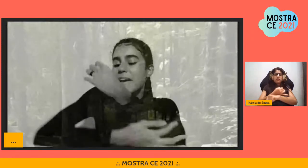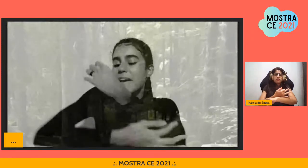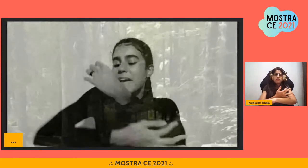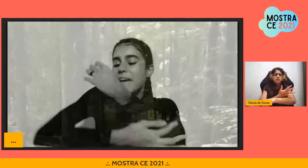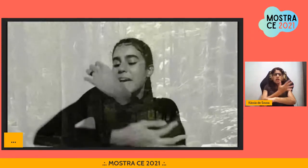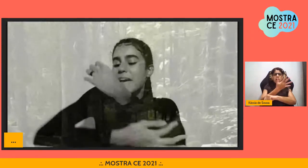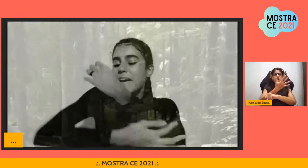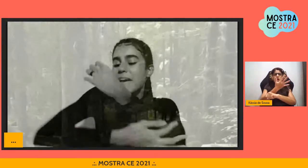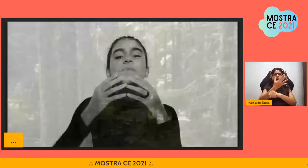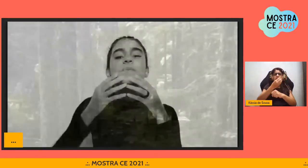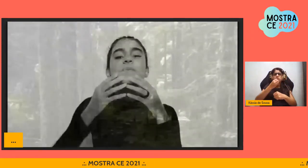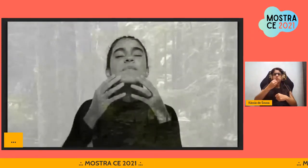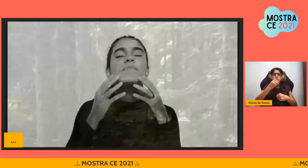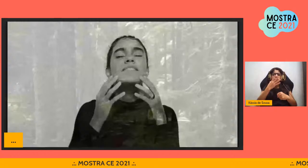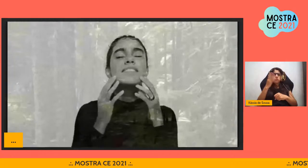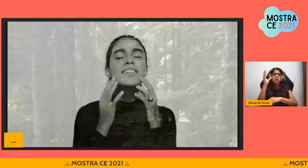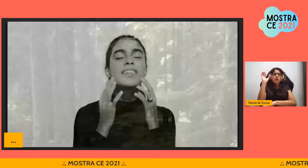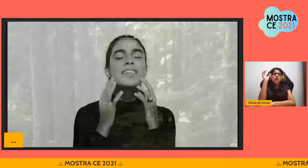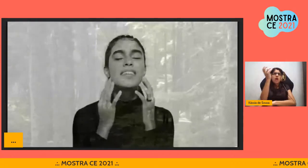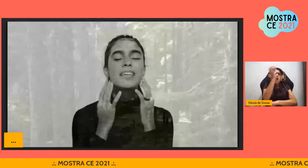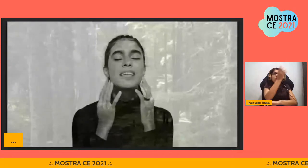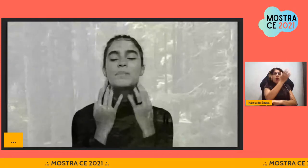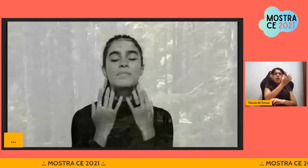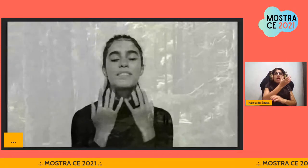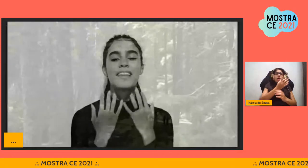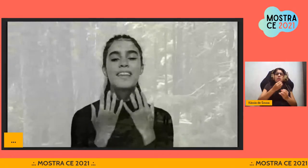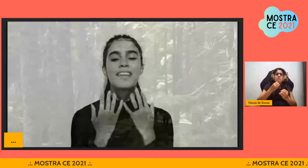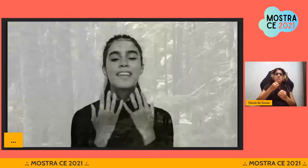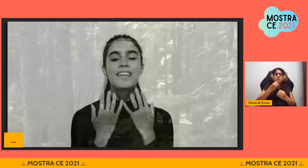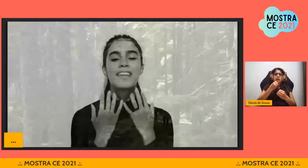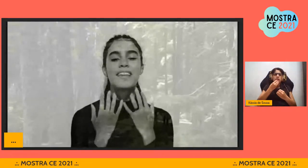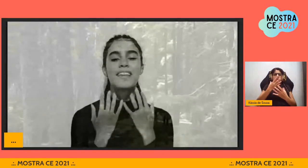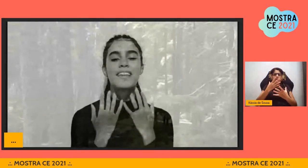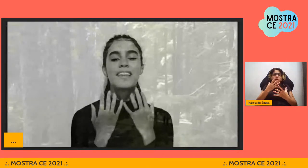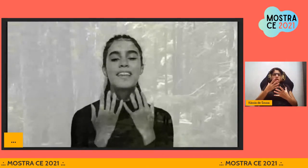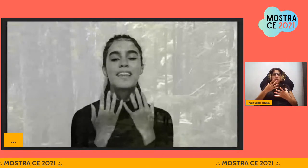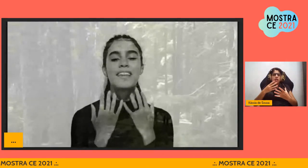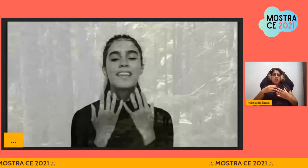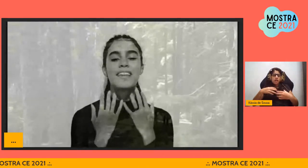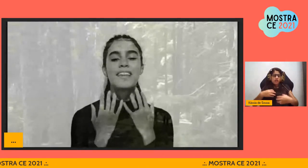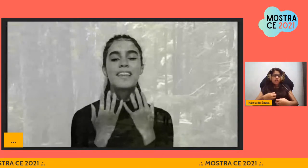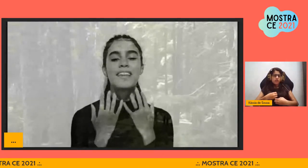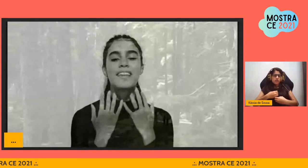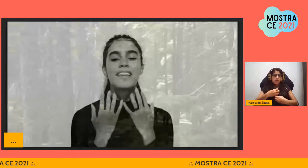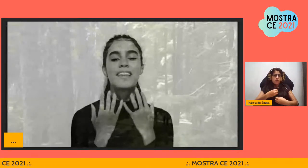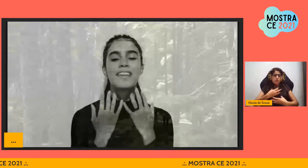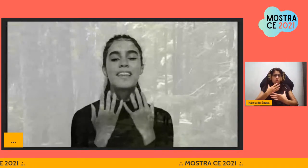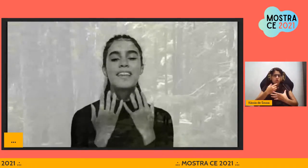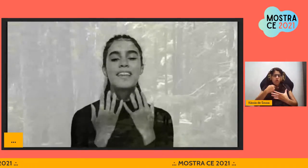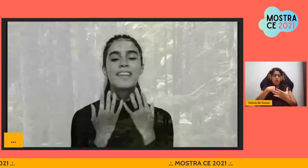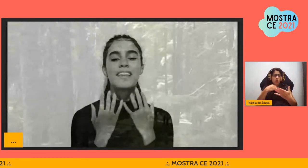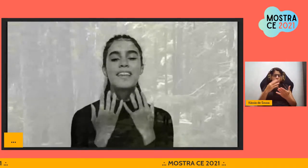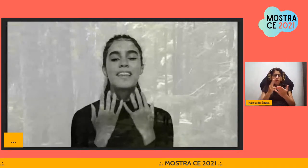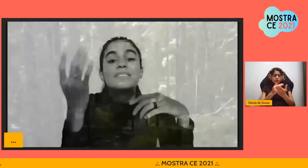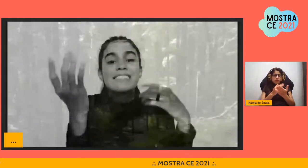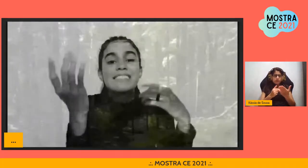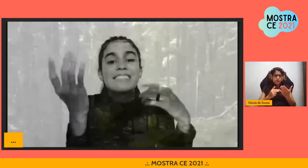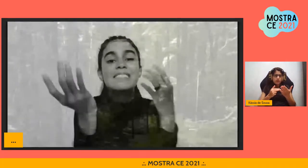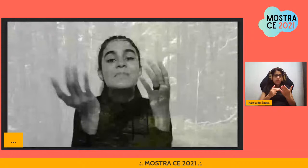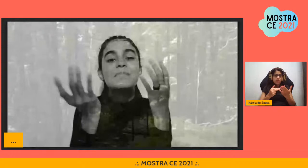benefícios medicinais que me curam e me nutrem. Quando me pinto ou me